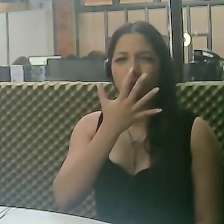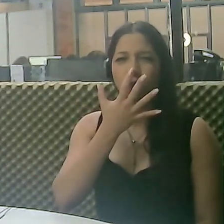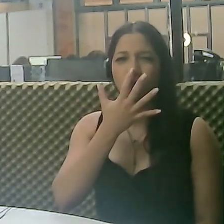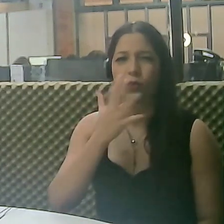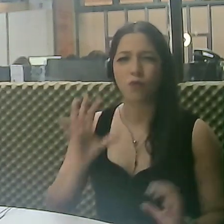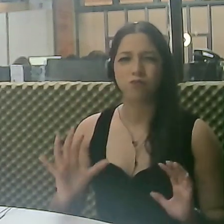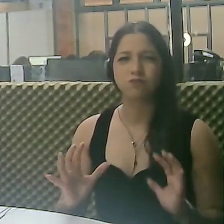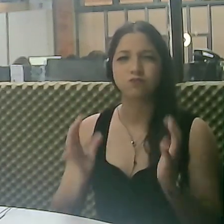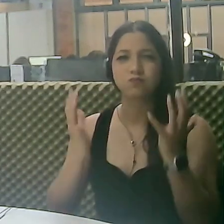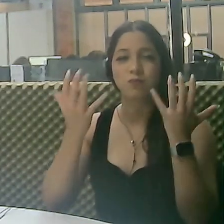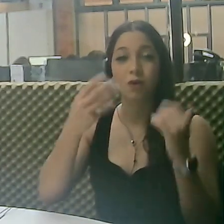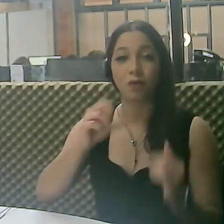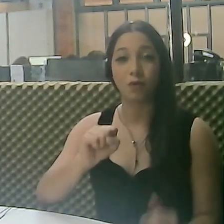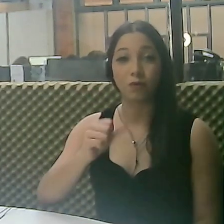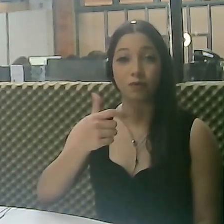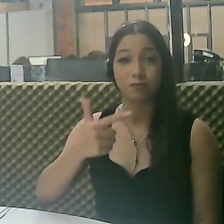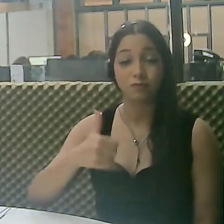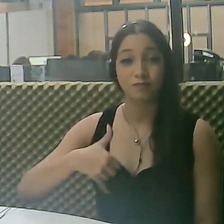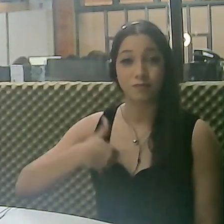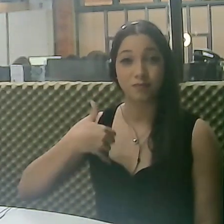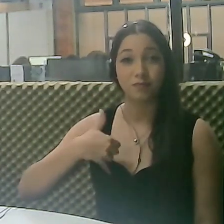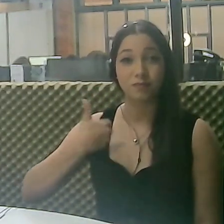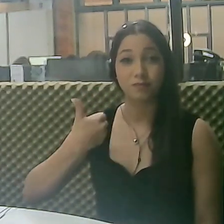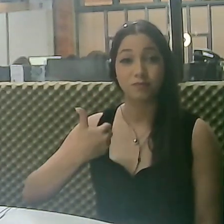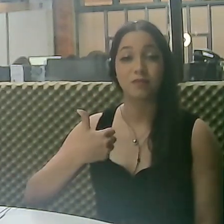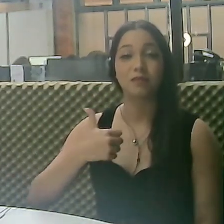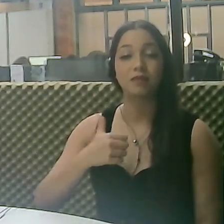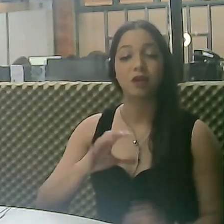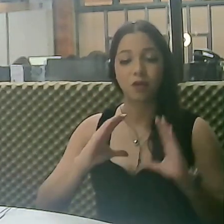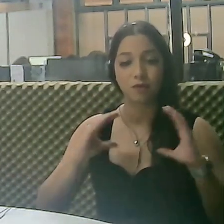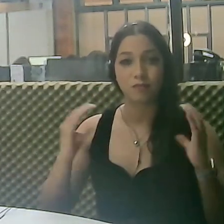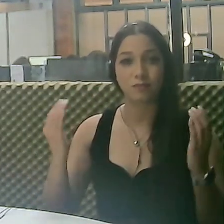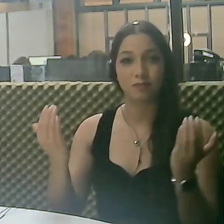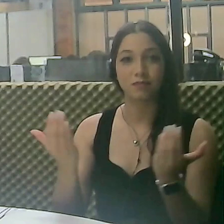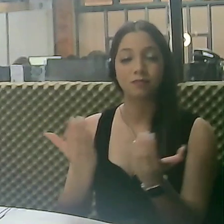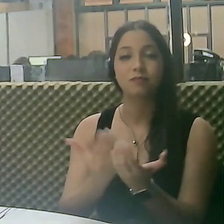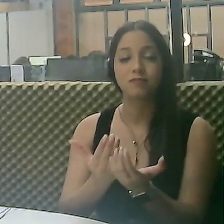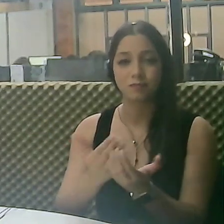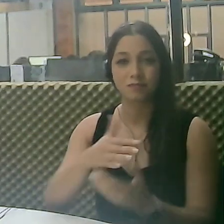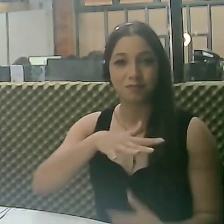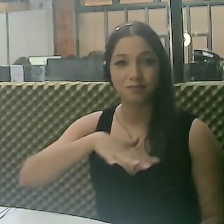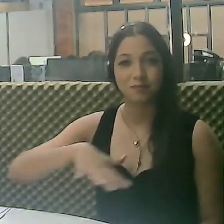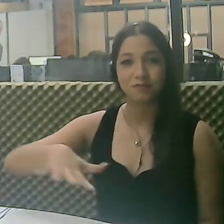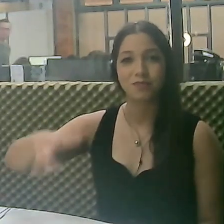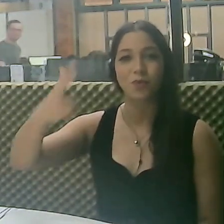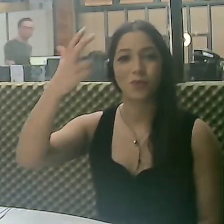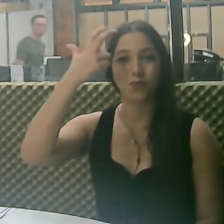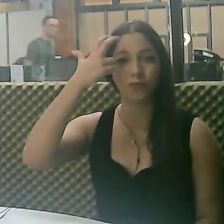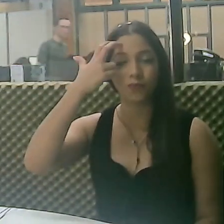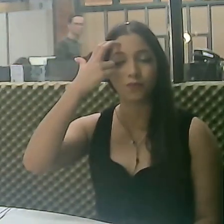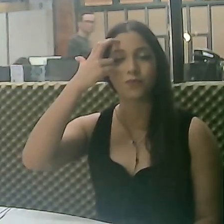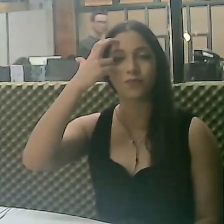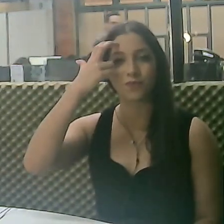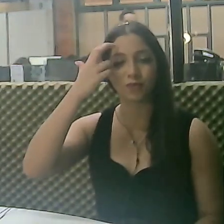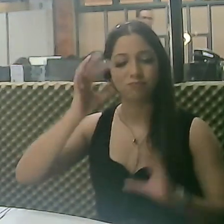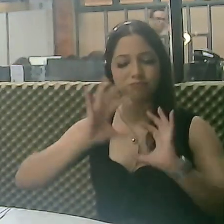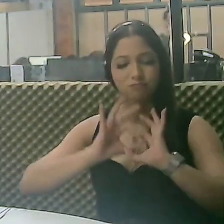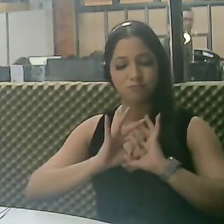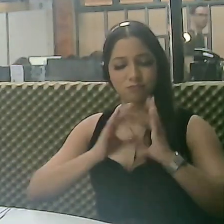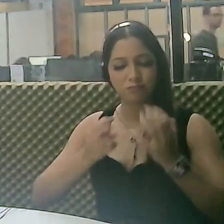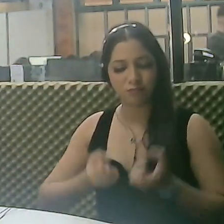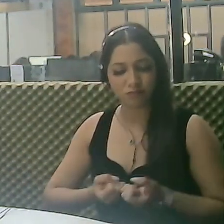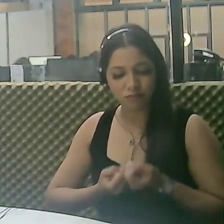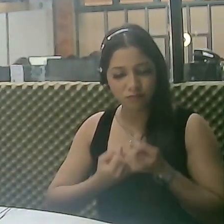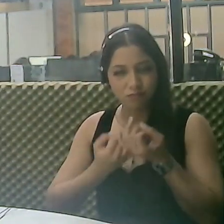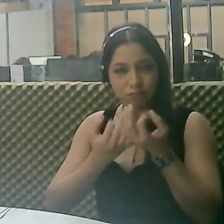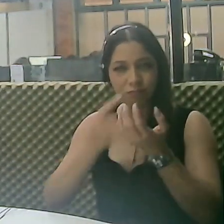celebrar 82 anos dentro da comunidade, um espaço que leva cultura, liberdade de